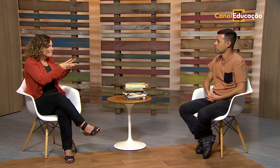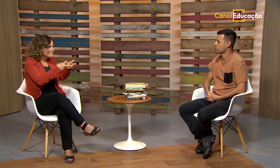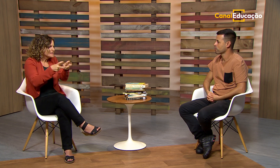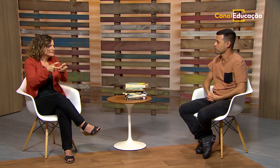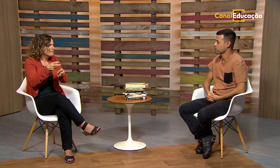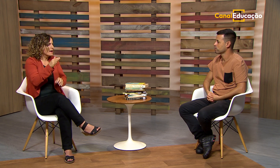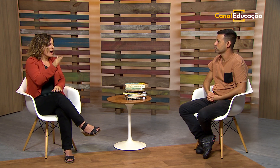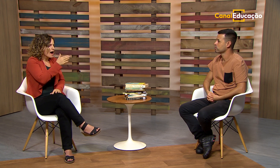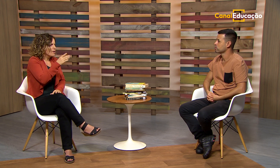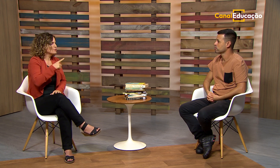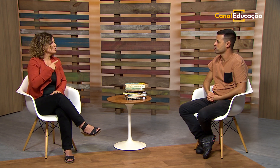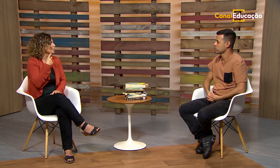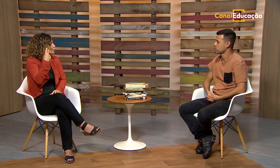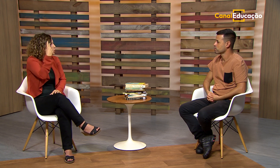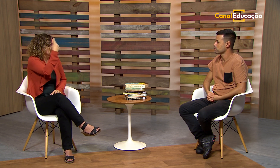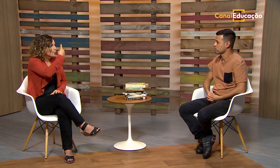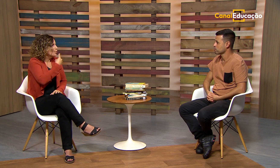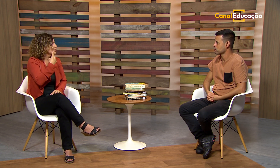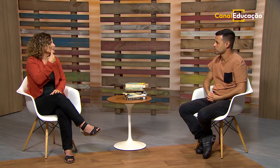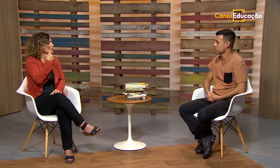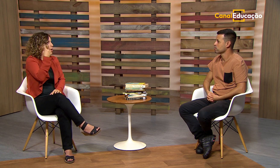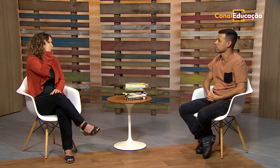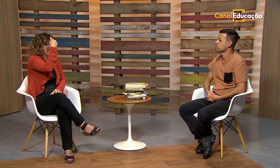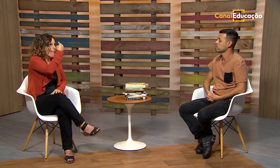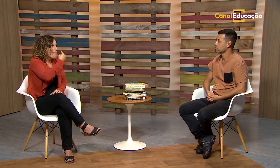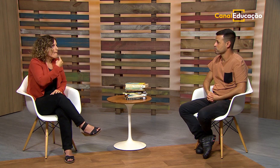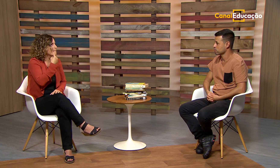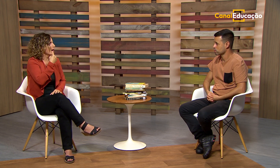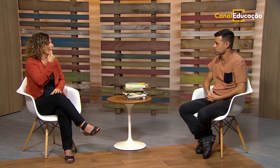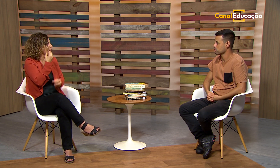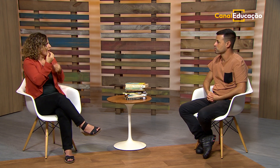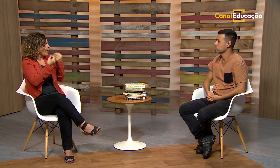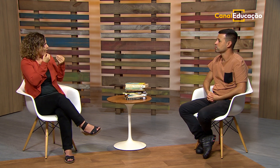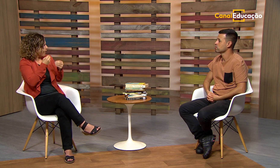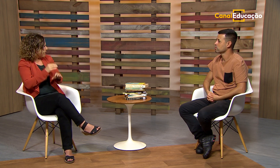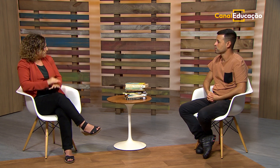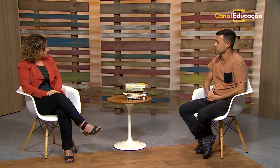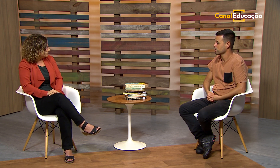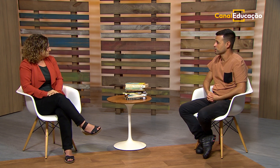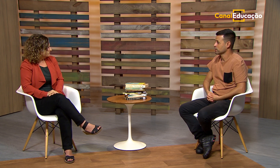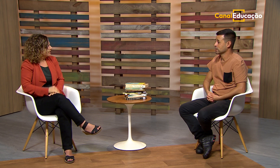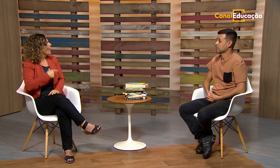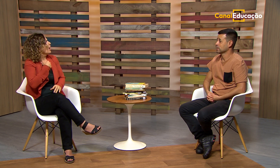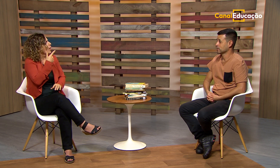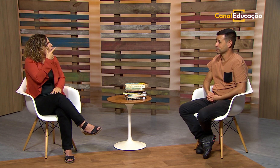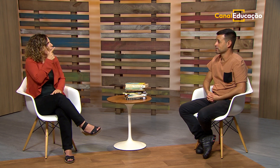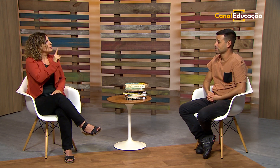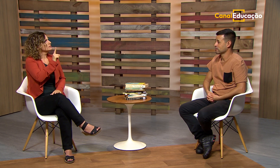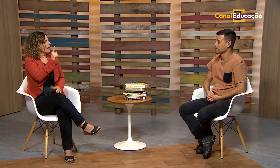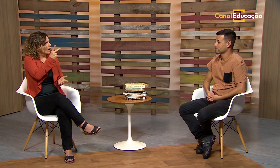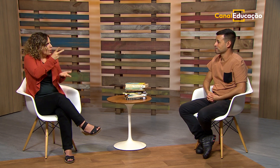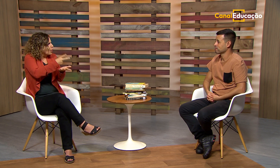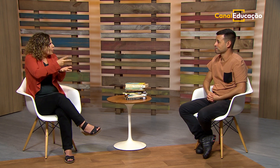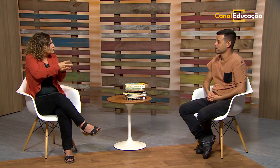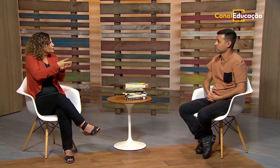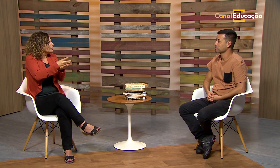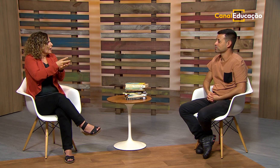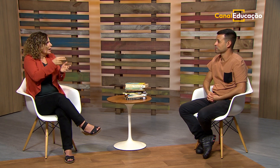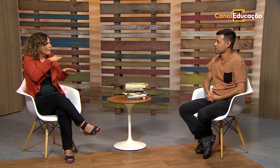em sua maioria, tinham mais de 2 horas. Como você conseguia manter por tanto tempo um